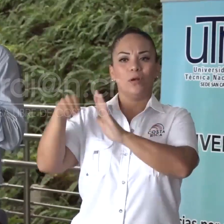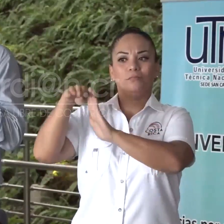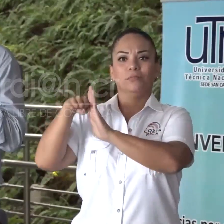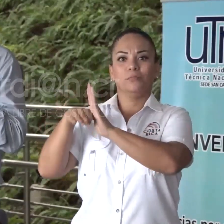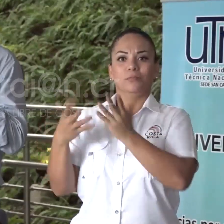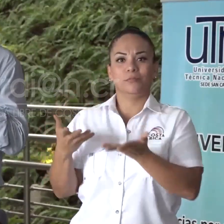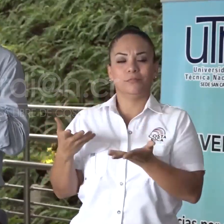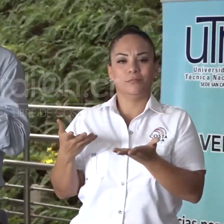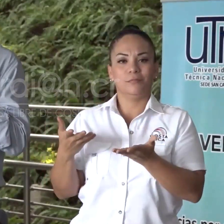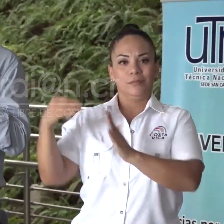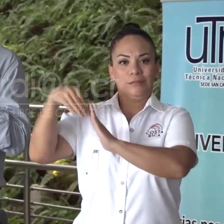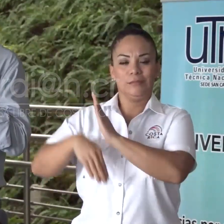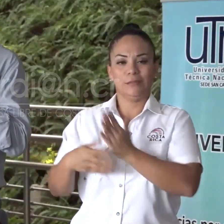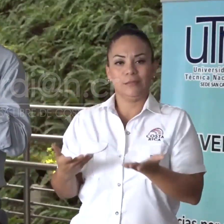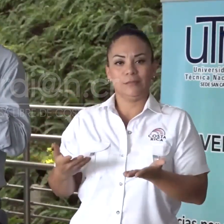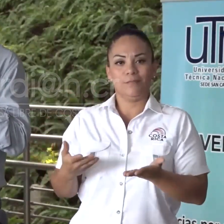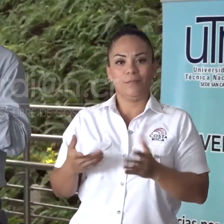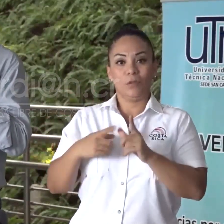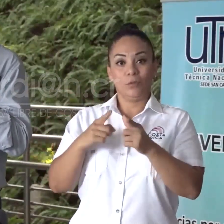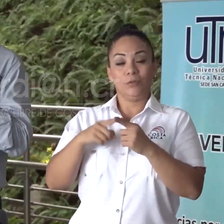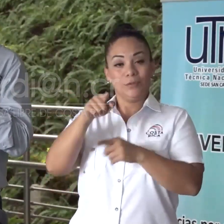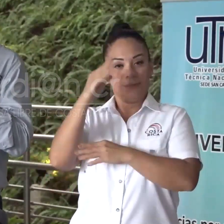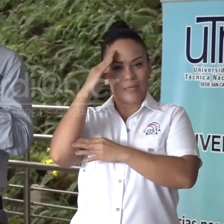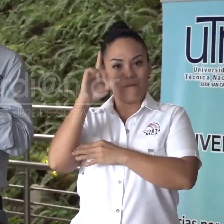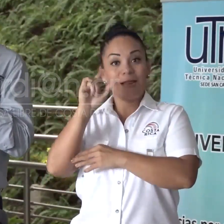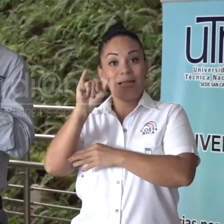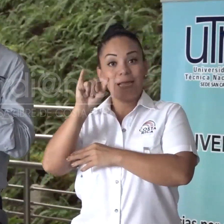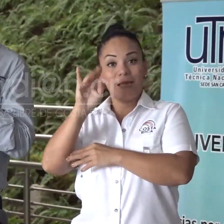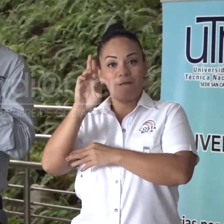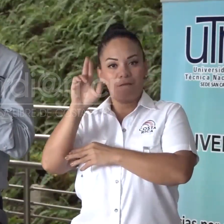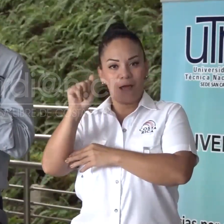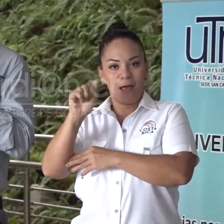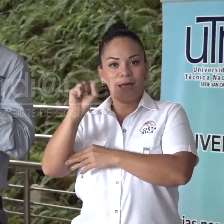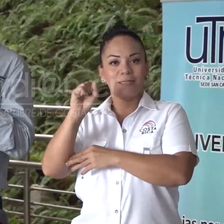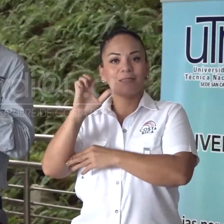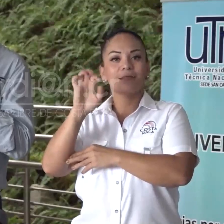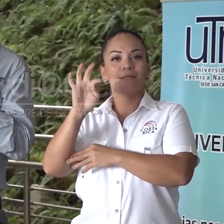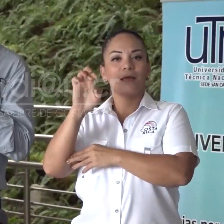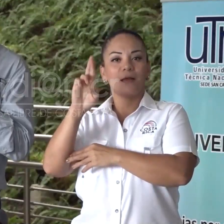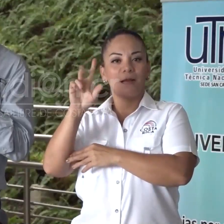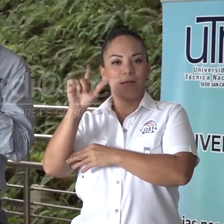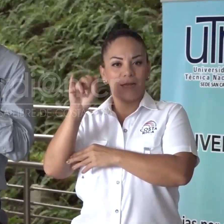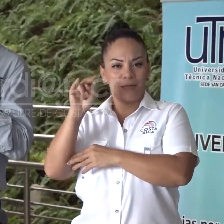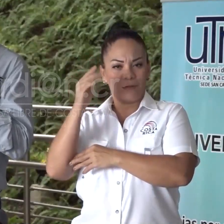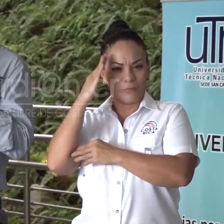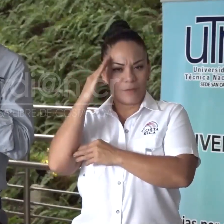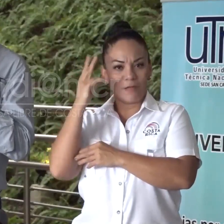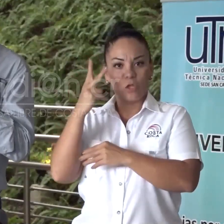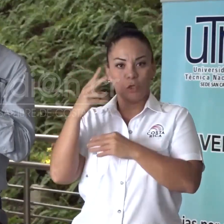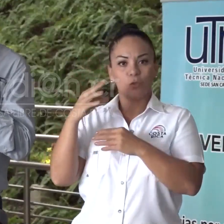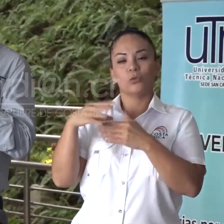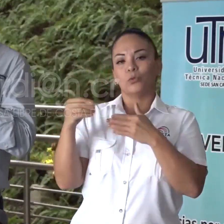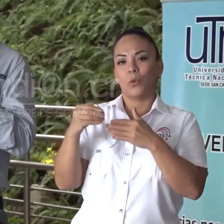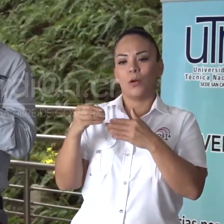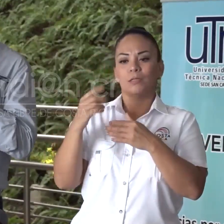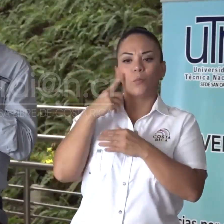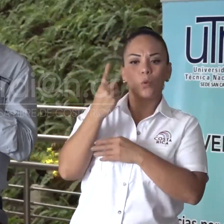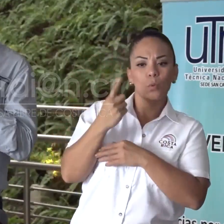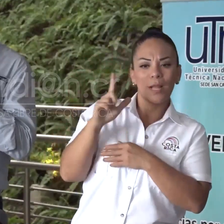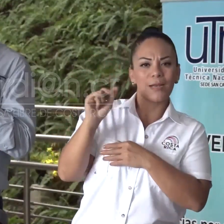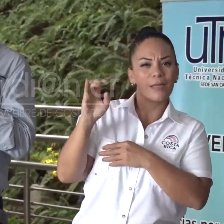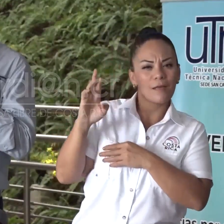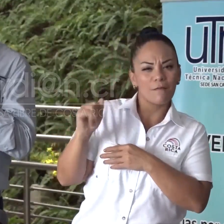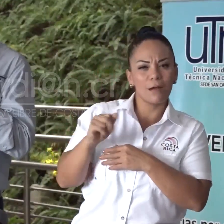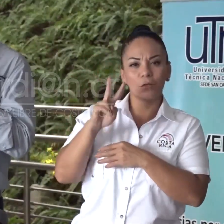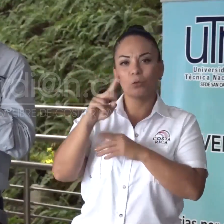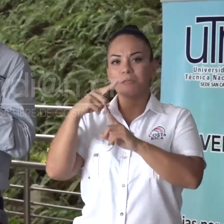mucho. La libra esterlina, ustedes saben que ha sido una moneda que ha estado $2 por una libra,